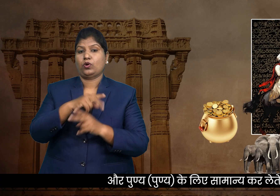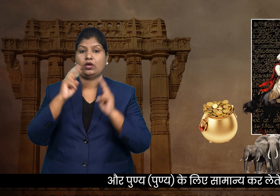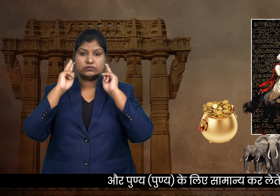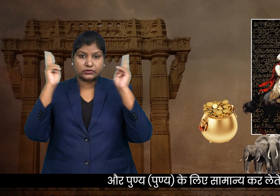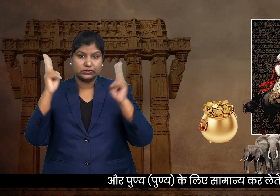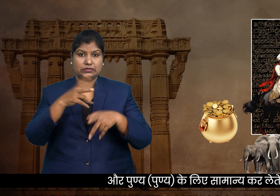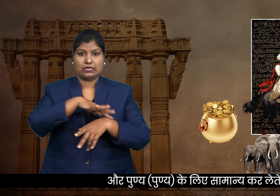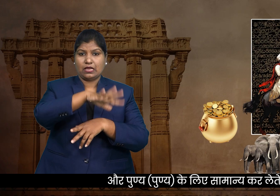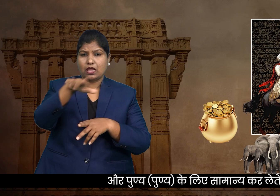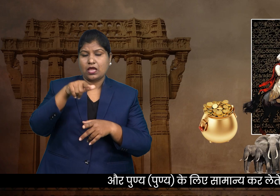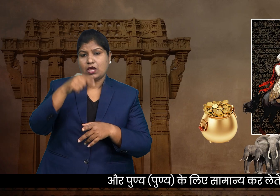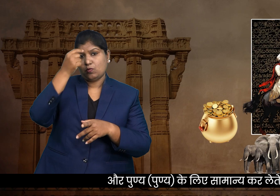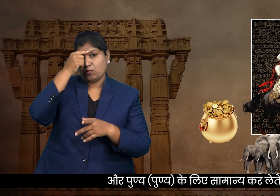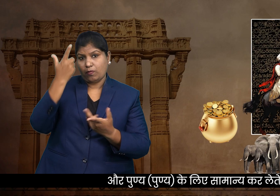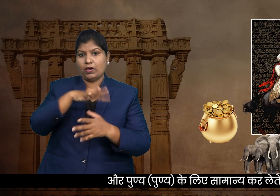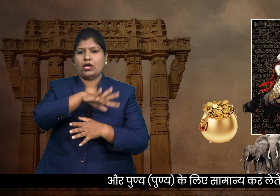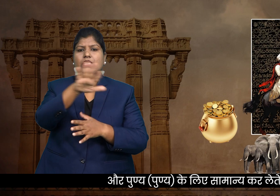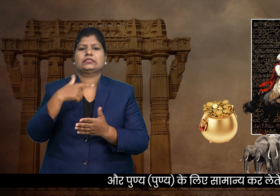हैं।